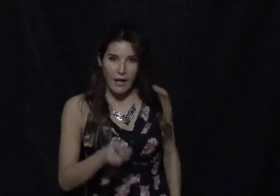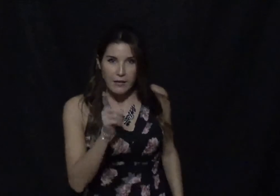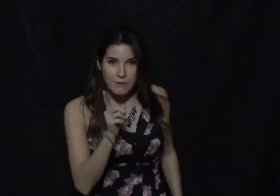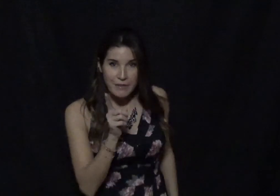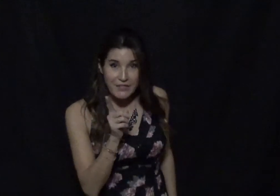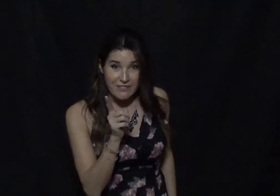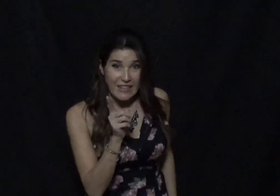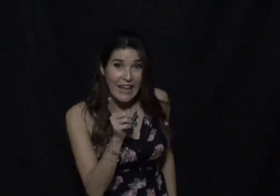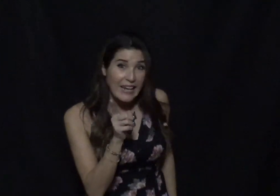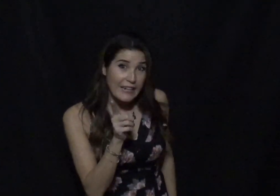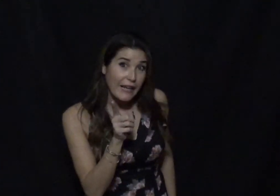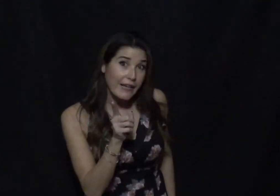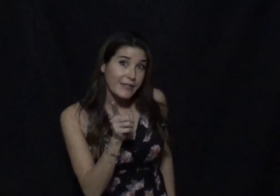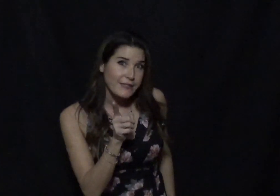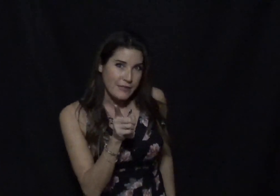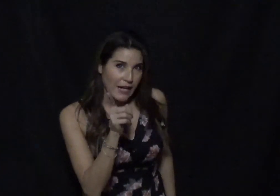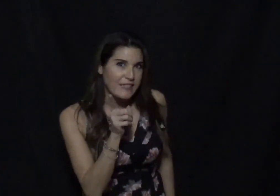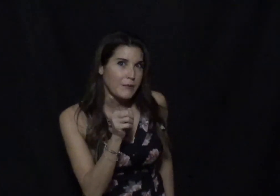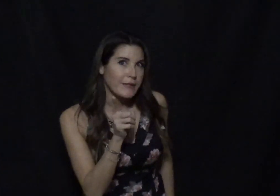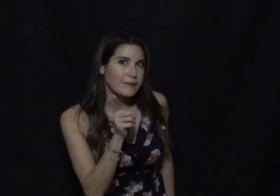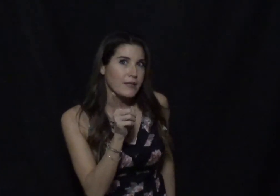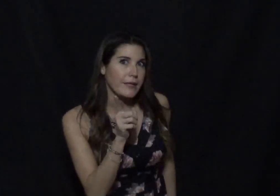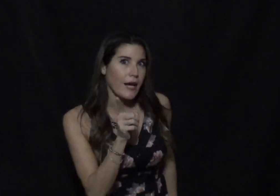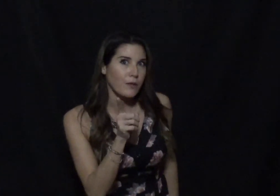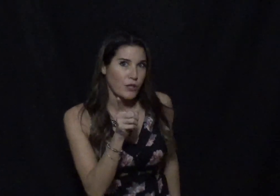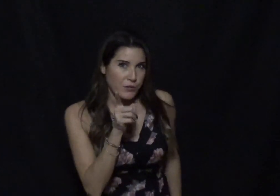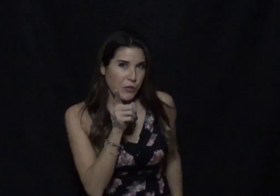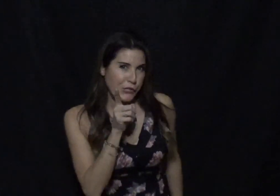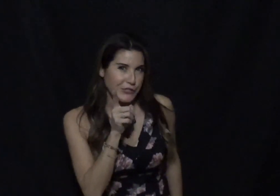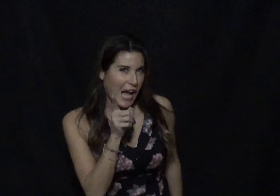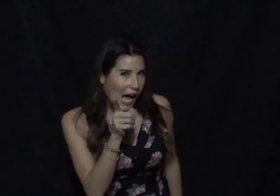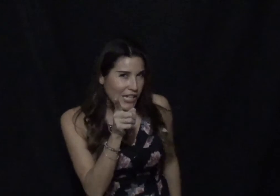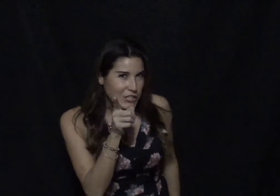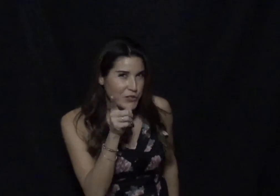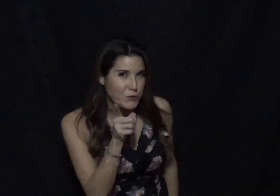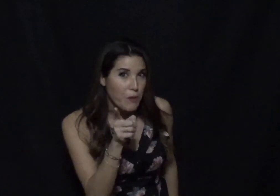Bambini, fate la nanna, eh? Altrimenti chiamo orgasmo!